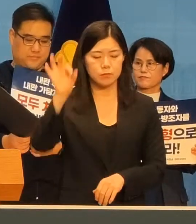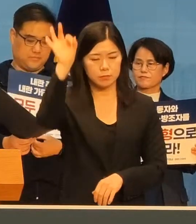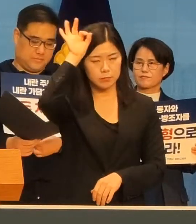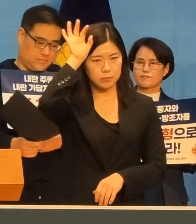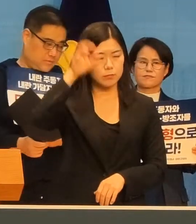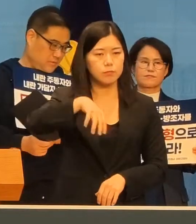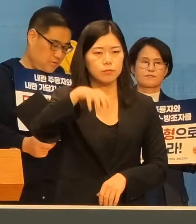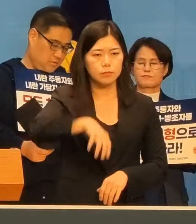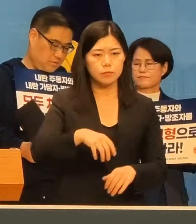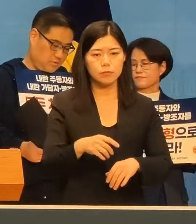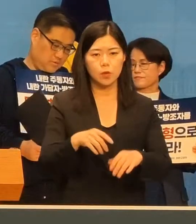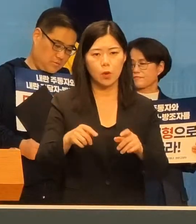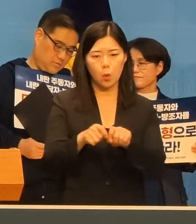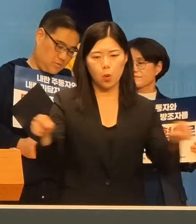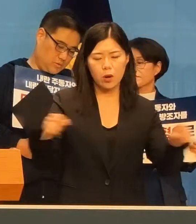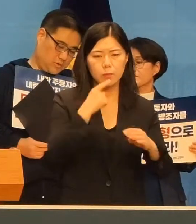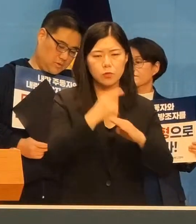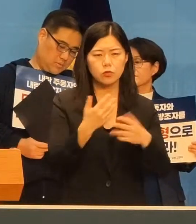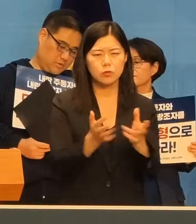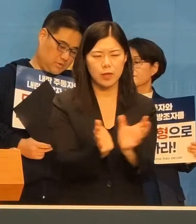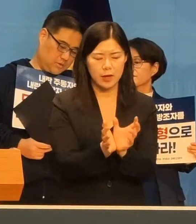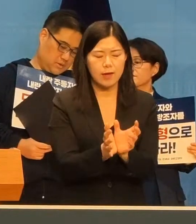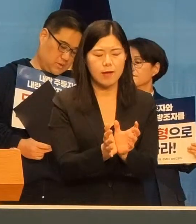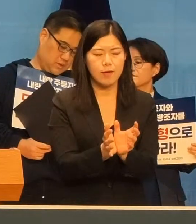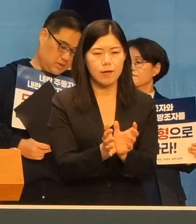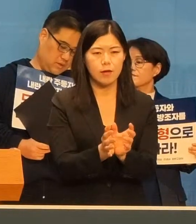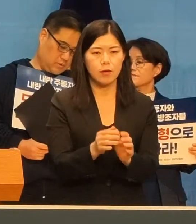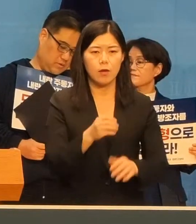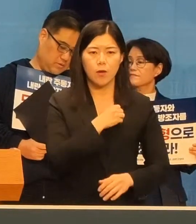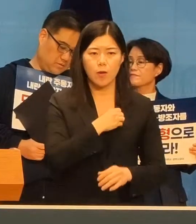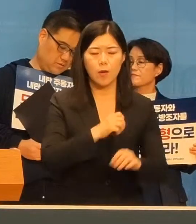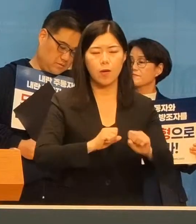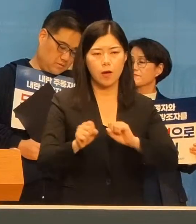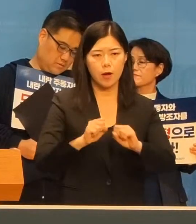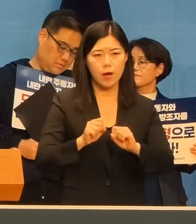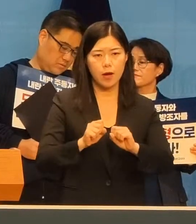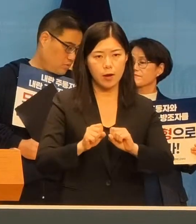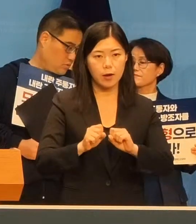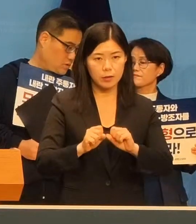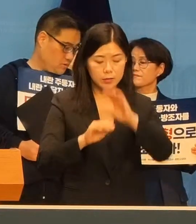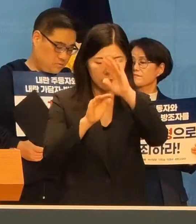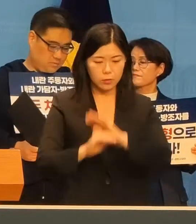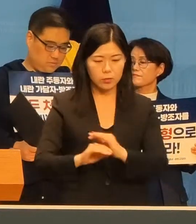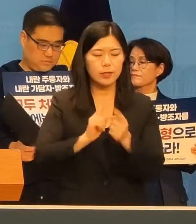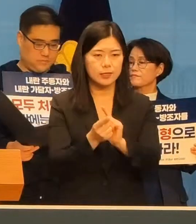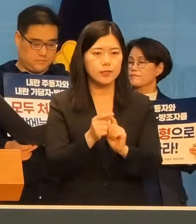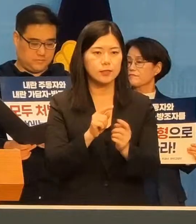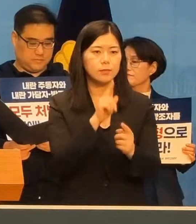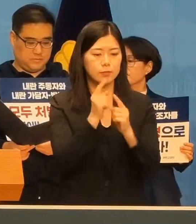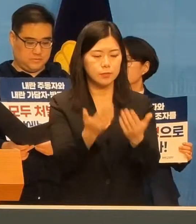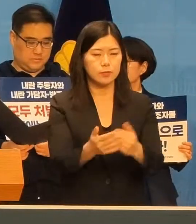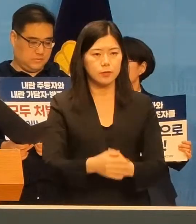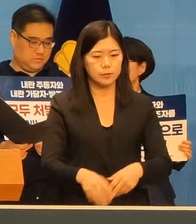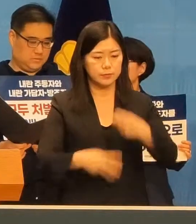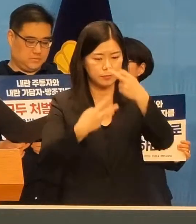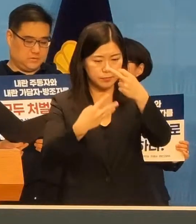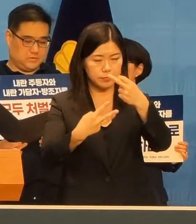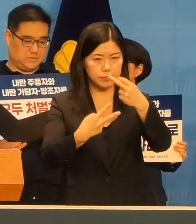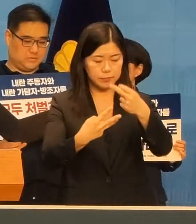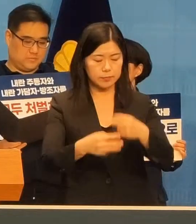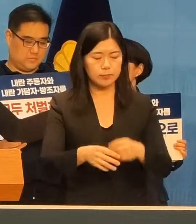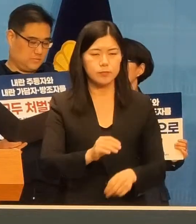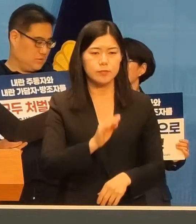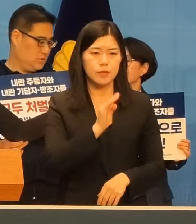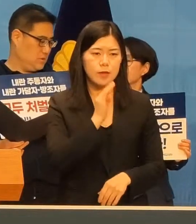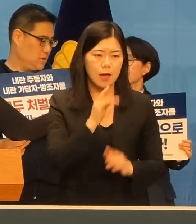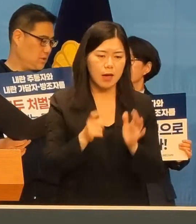오랫동안 민주당 당원으로 활동해 오신 민경래 대표님의 메시지를 대신 전달해 드리겠습니다. 12월 3일 그